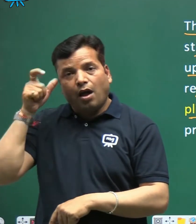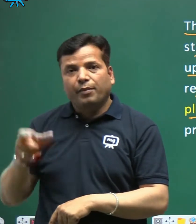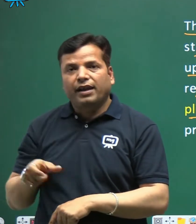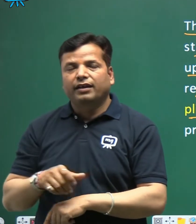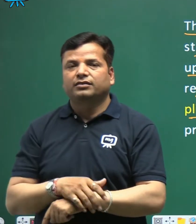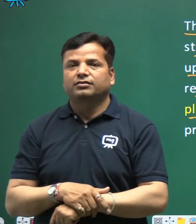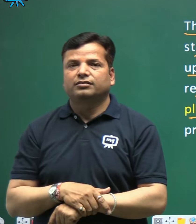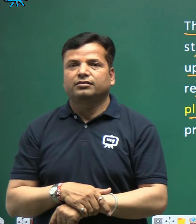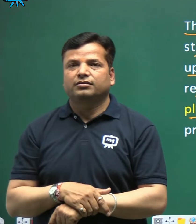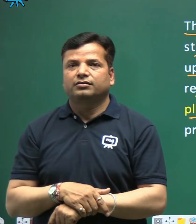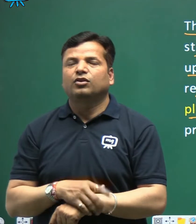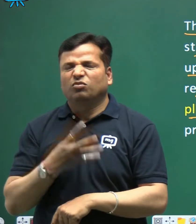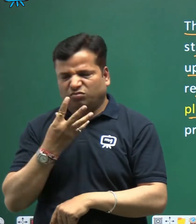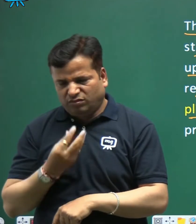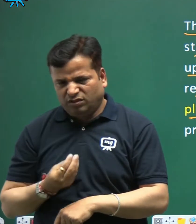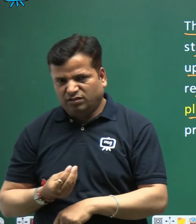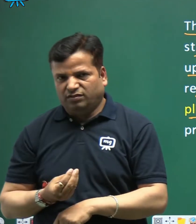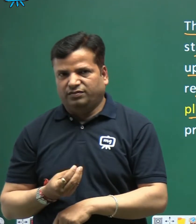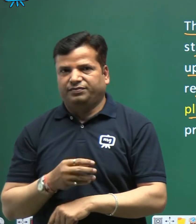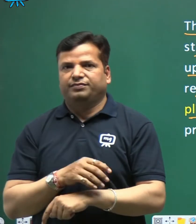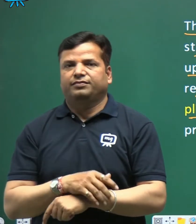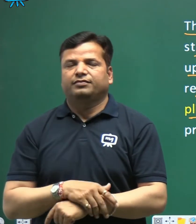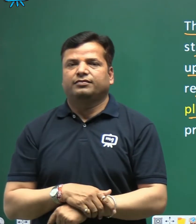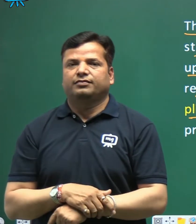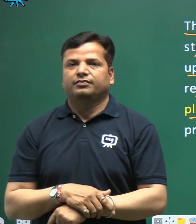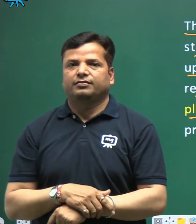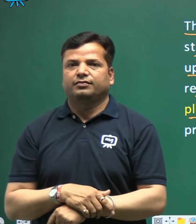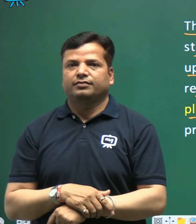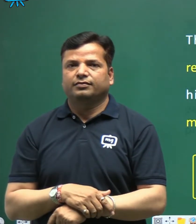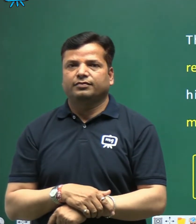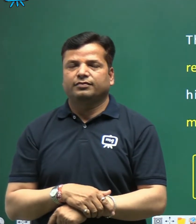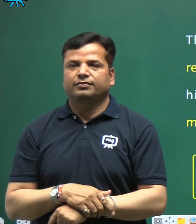plight, दुख.